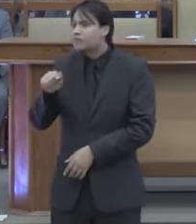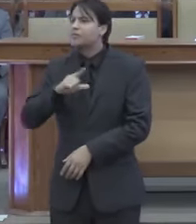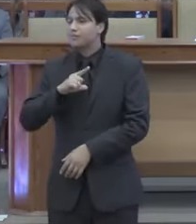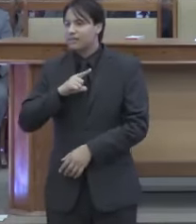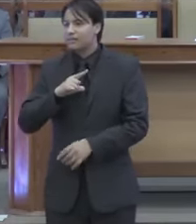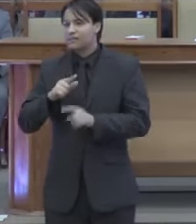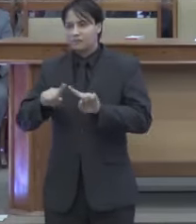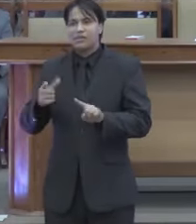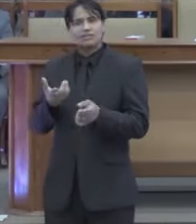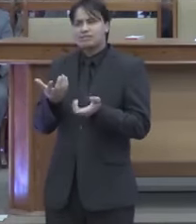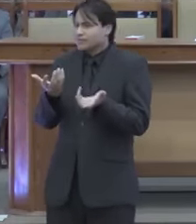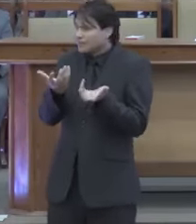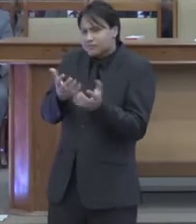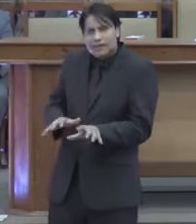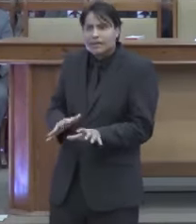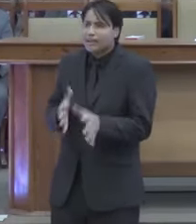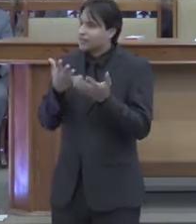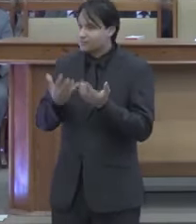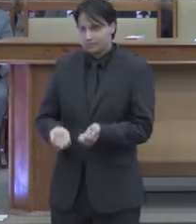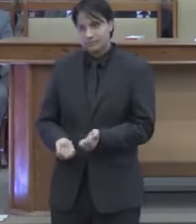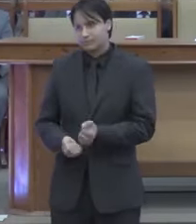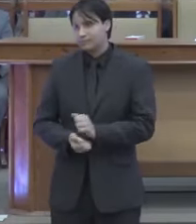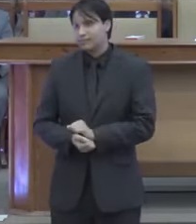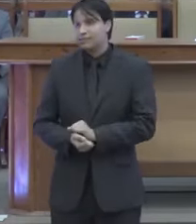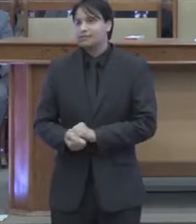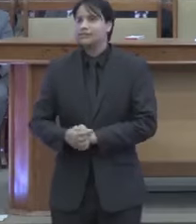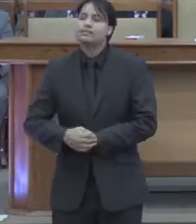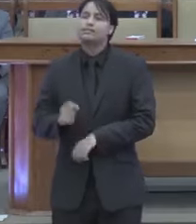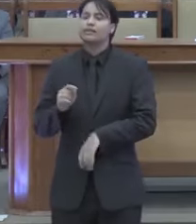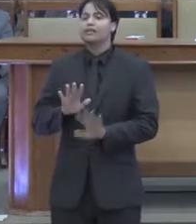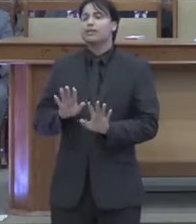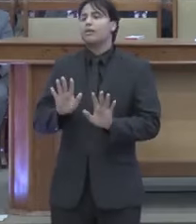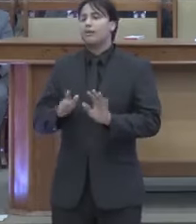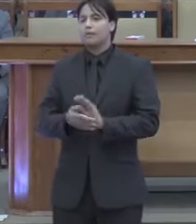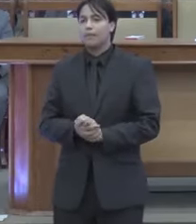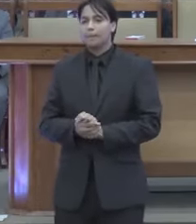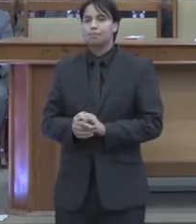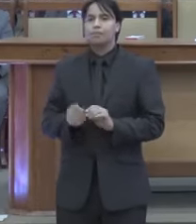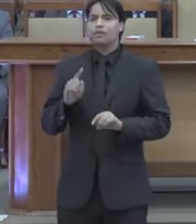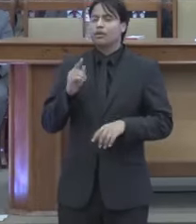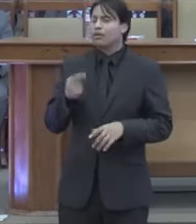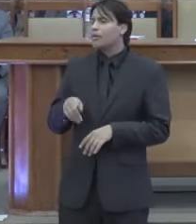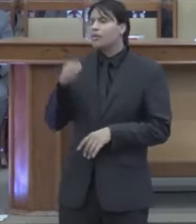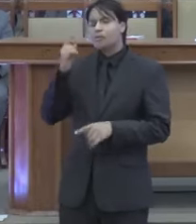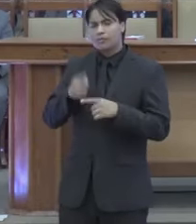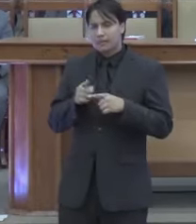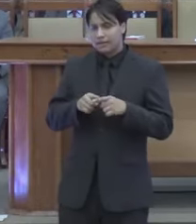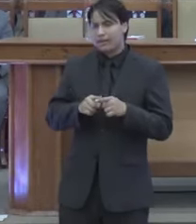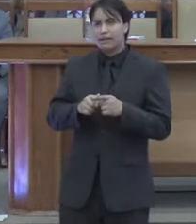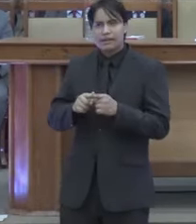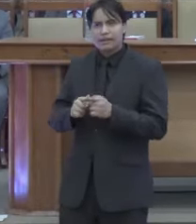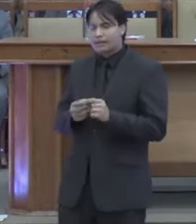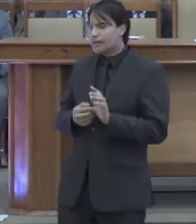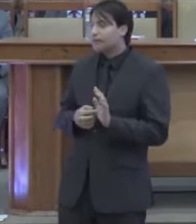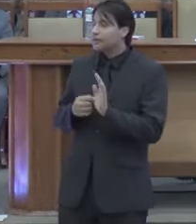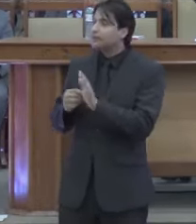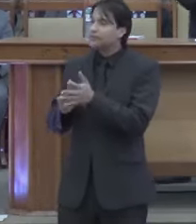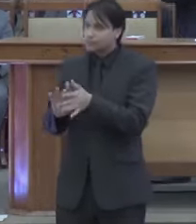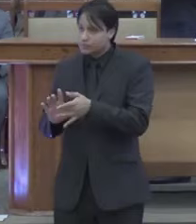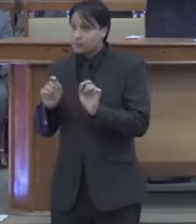Coloca aí Mateus 27:18. Olha por que eles entregaram. Eles não entregaram Jesus porque Jesus mentia, Jesus nunca mentiu.